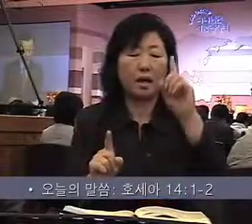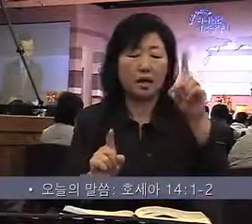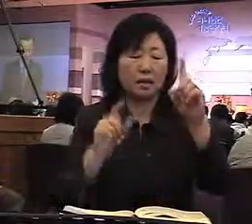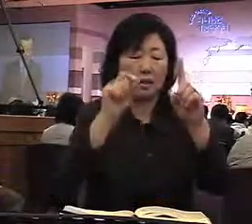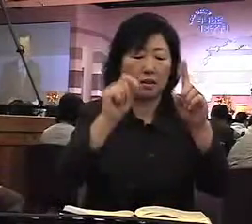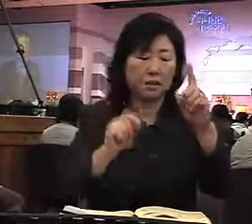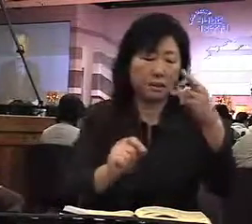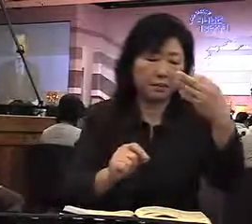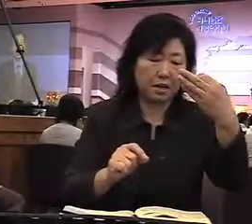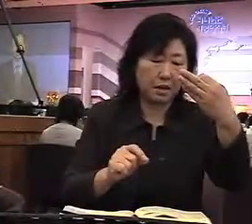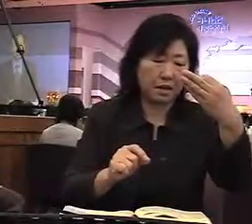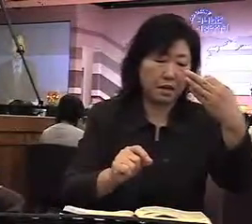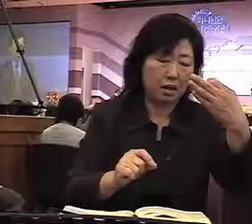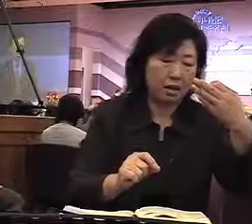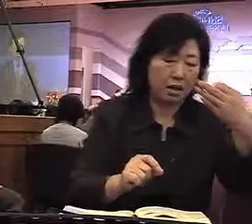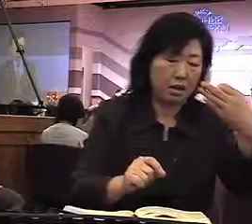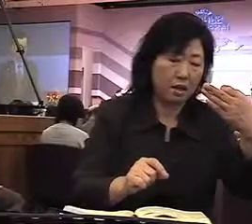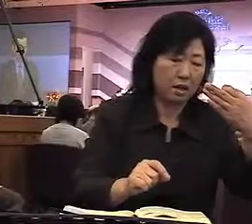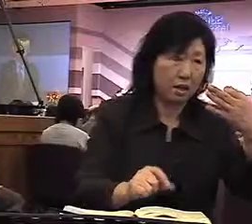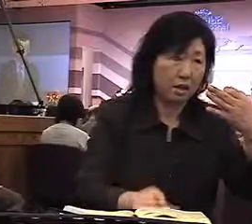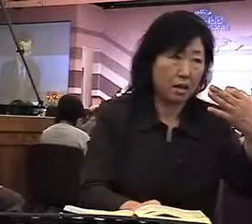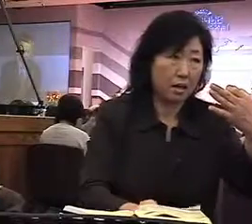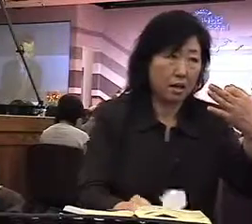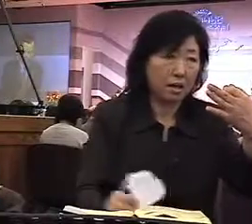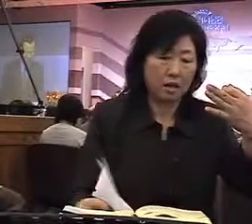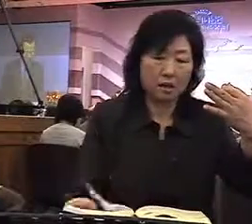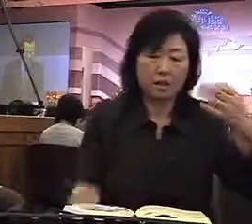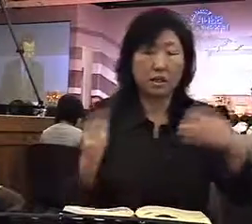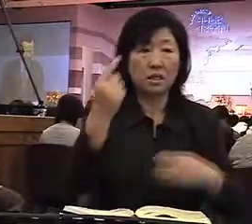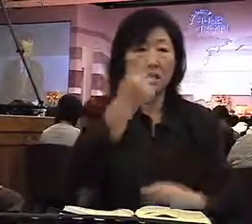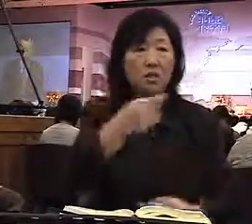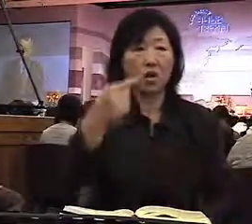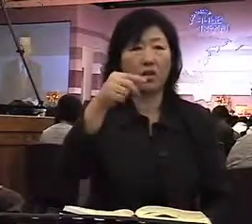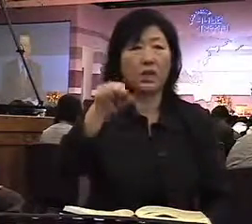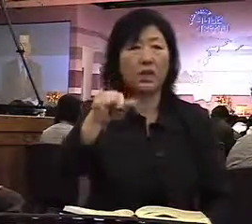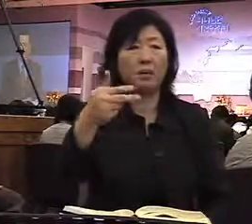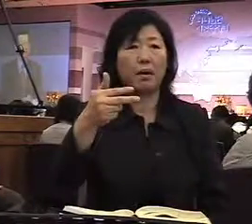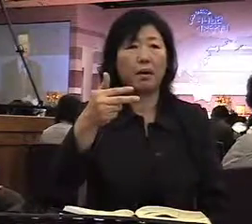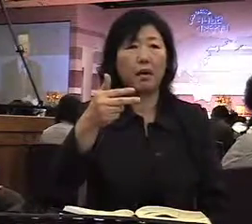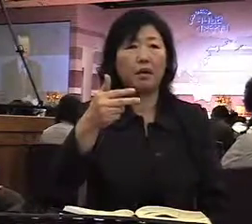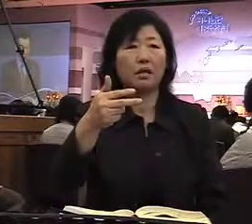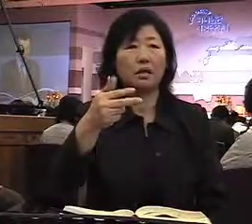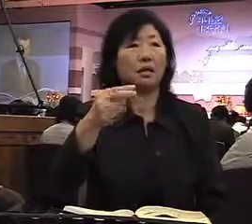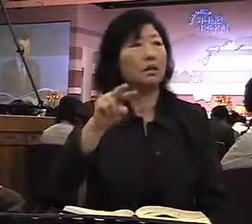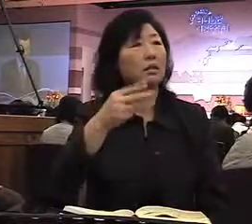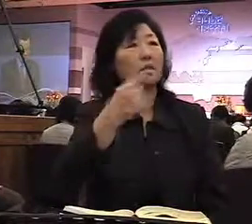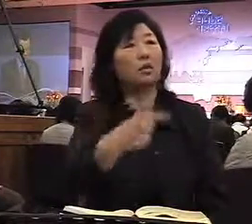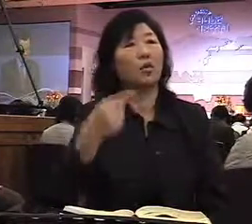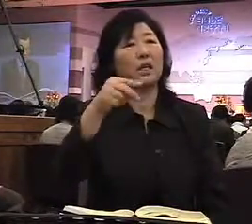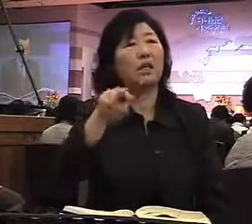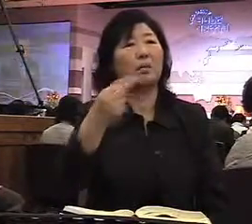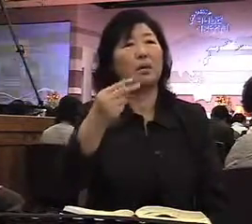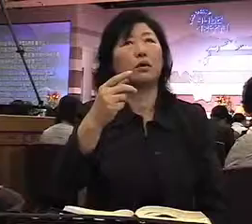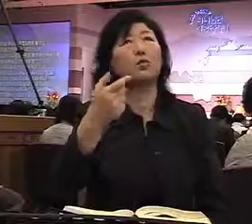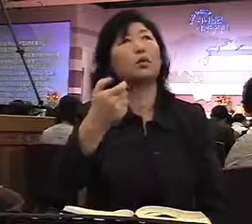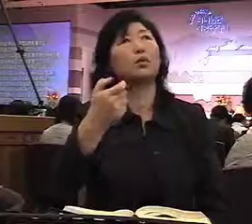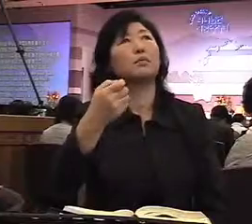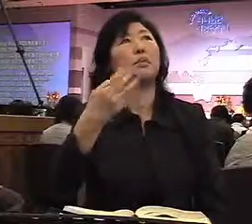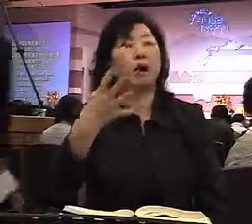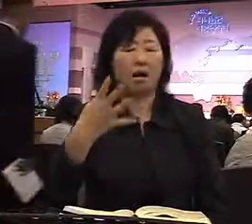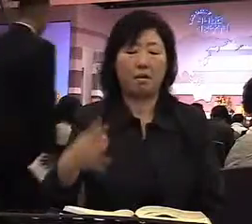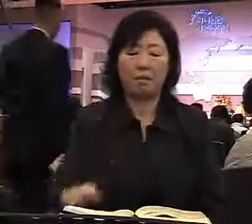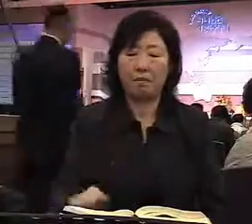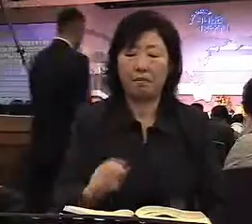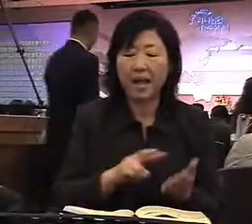되겠습니다. 구약 성경 1268년입니다. 호세아 14장 1절과 2절의